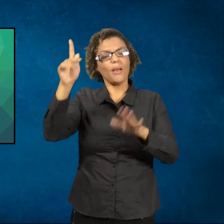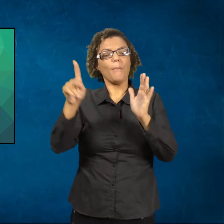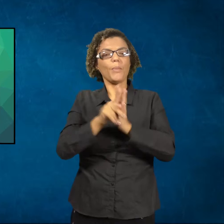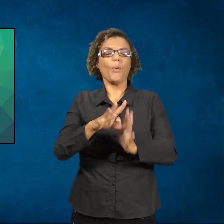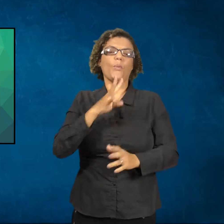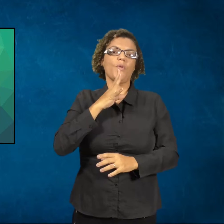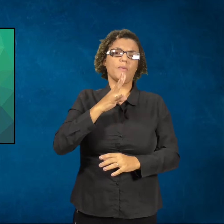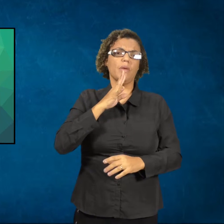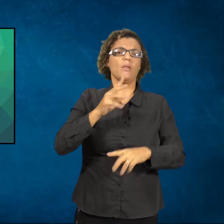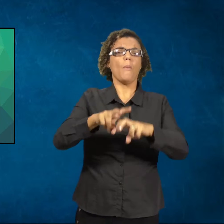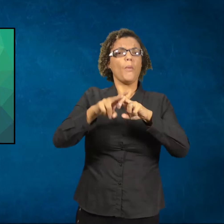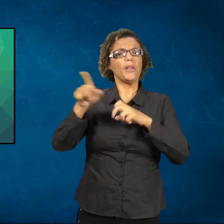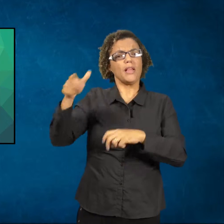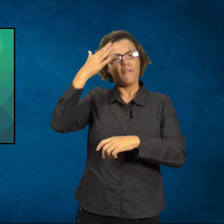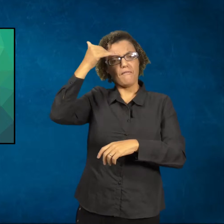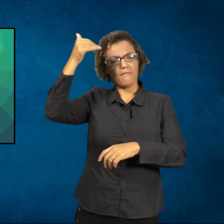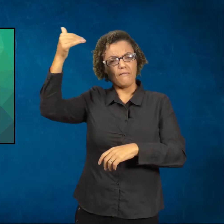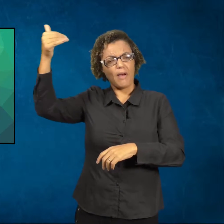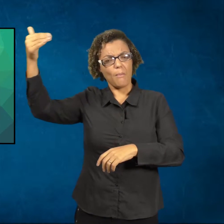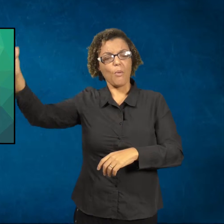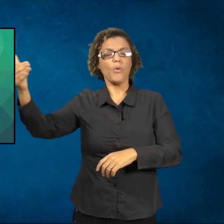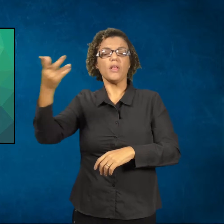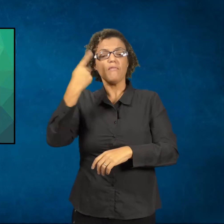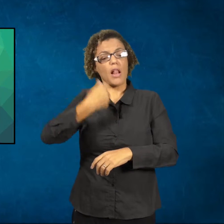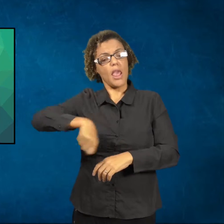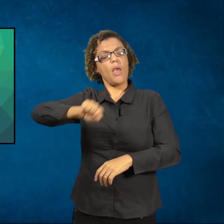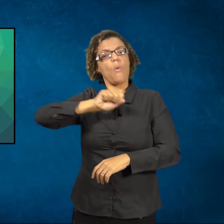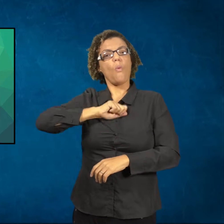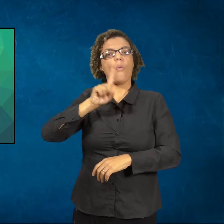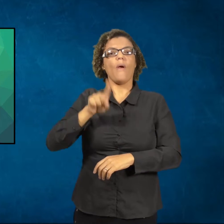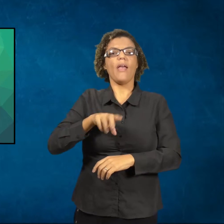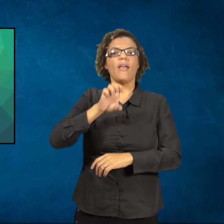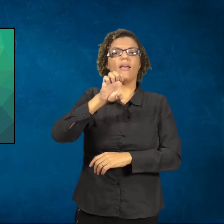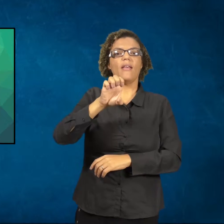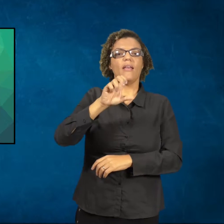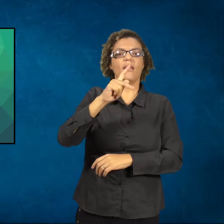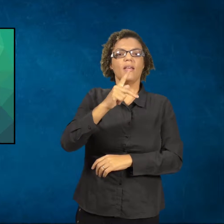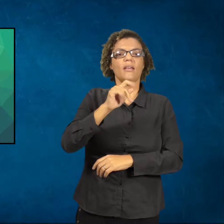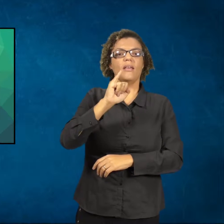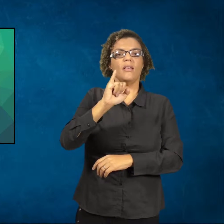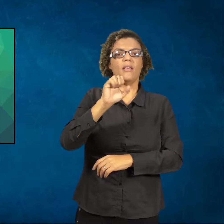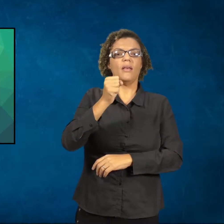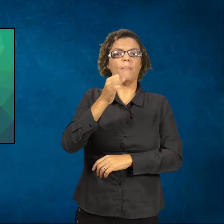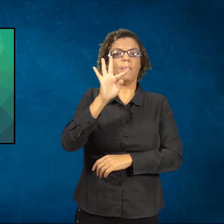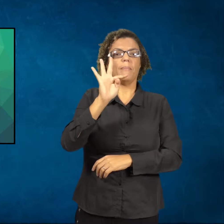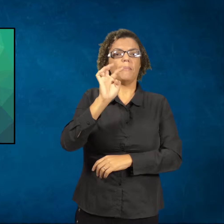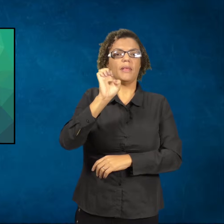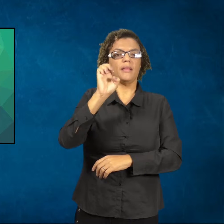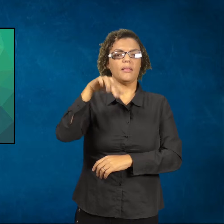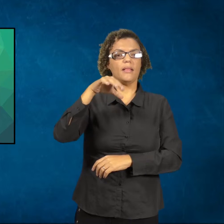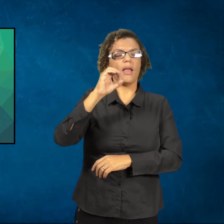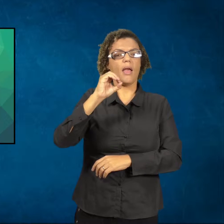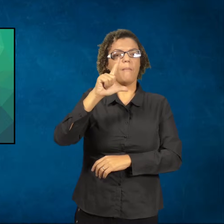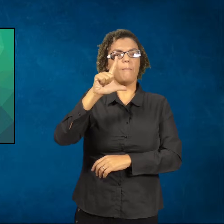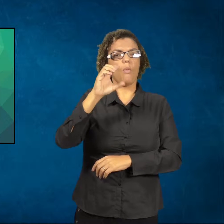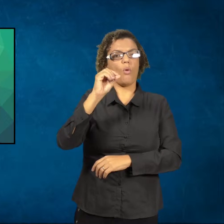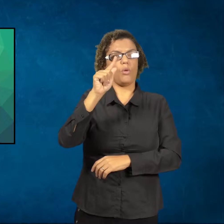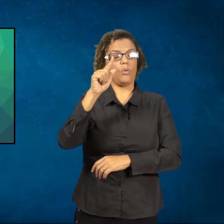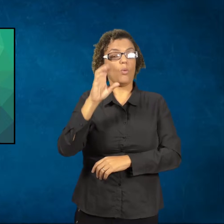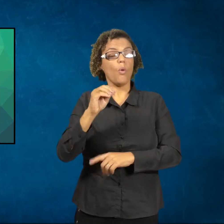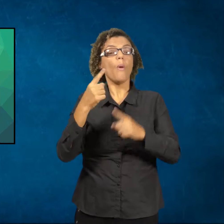era conhecido e ele se auto-intitulava um epistemólogo. Ele queria saber de onde vem o conhecimento, não é